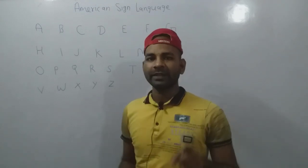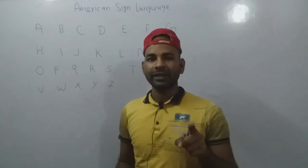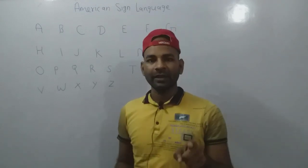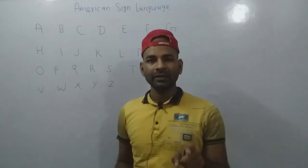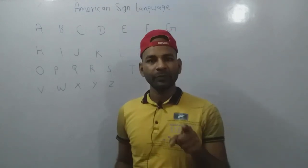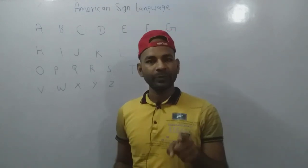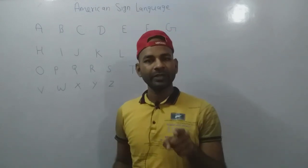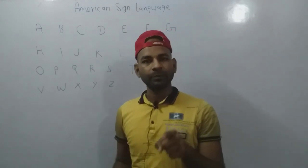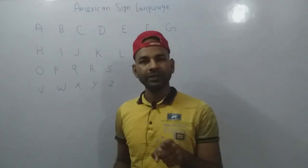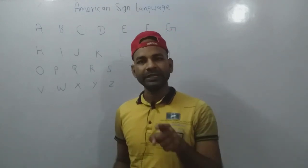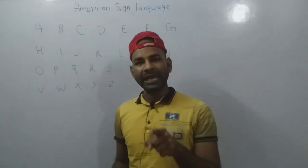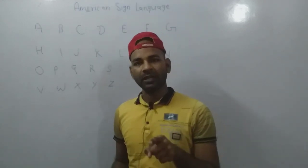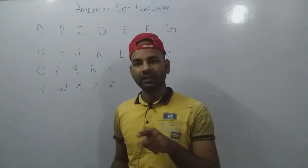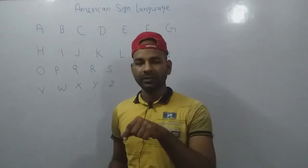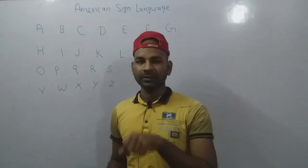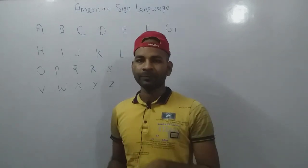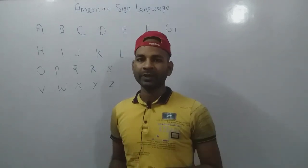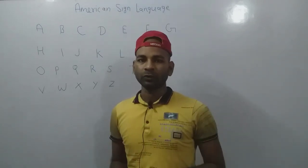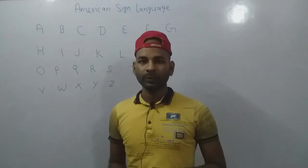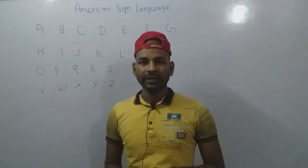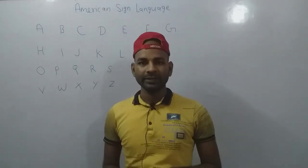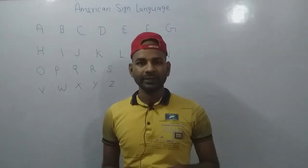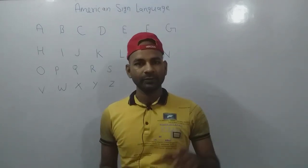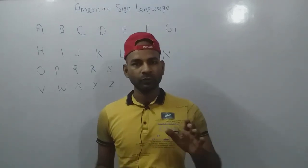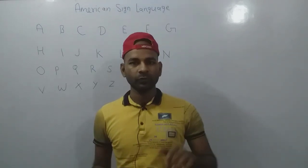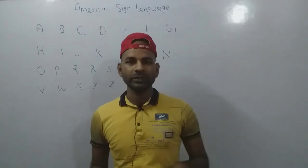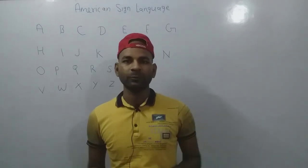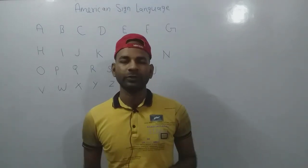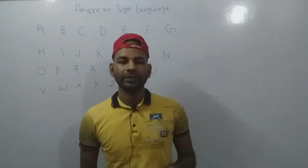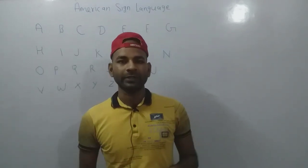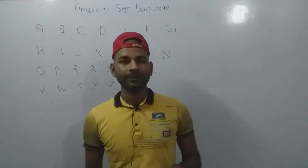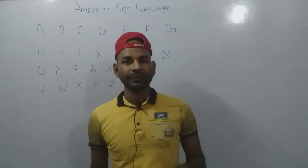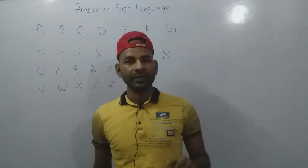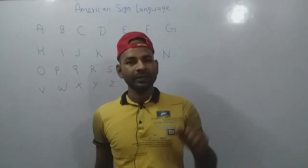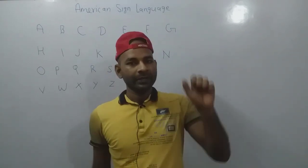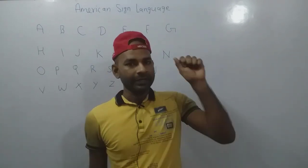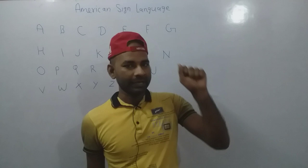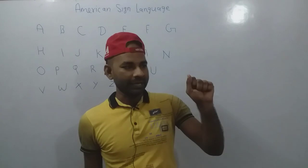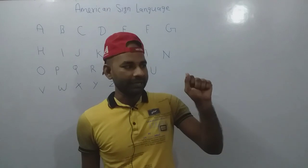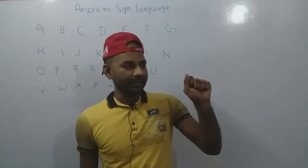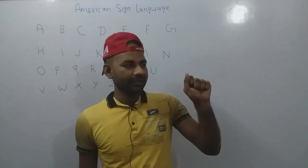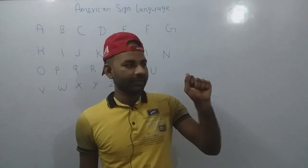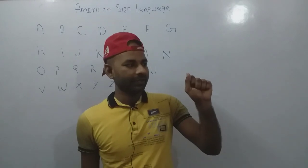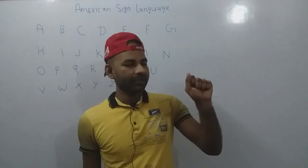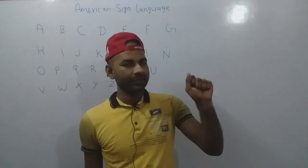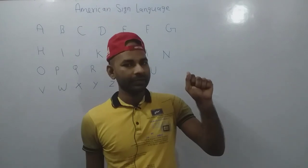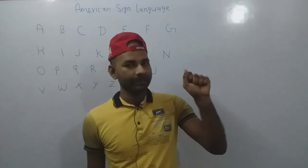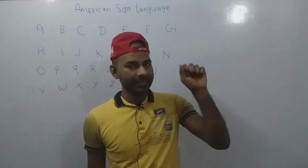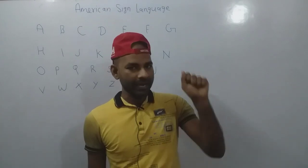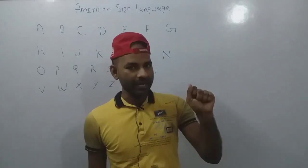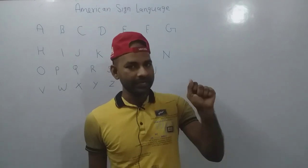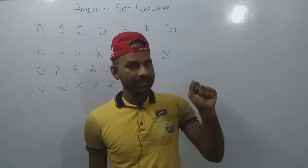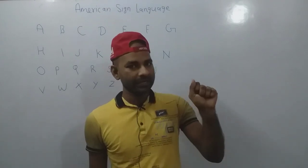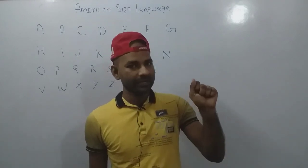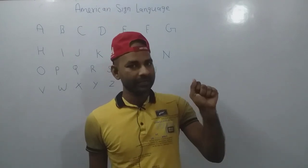ए पी पी एल ई 2 बार आ जाए, तो उसको कैसे बोलते हैं देखिए, ए पहले ए,